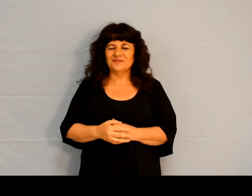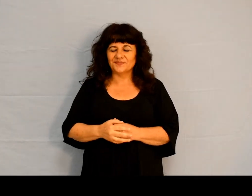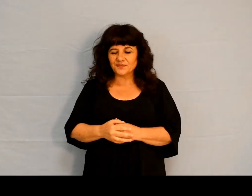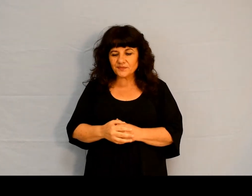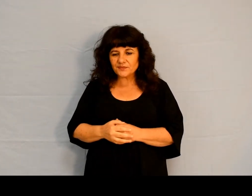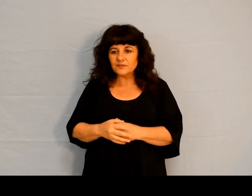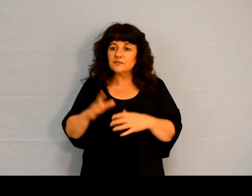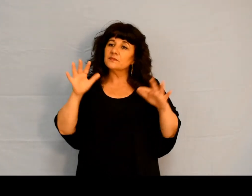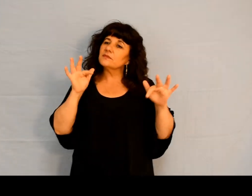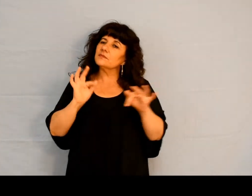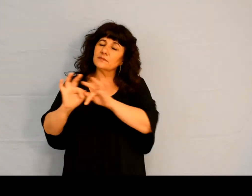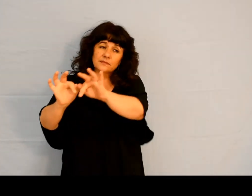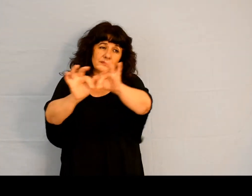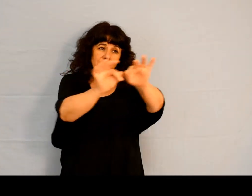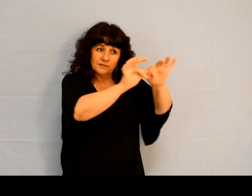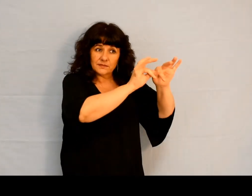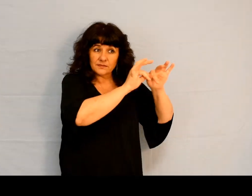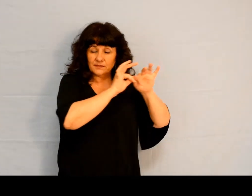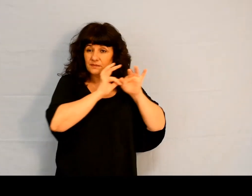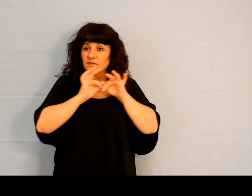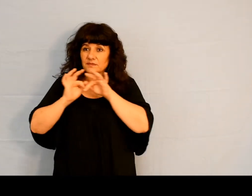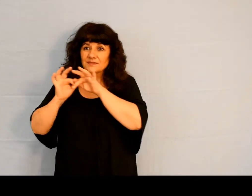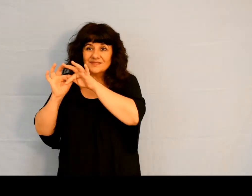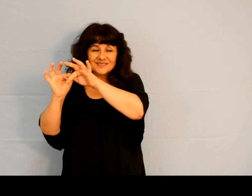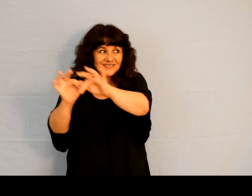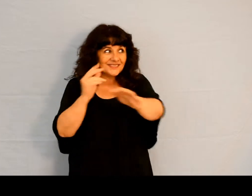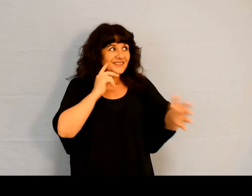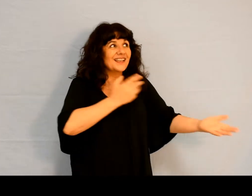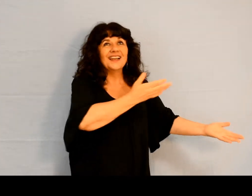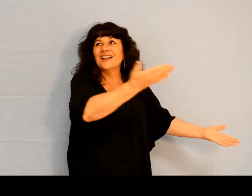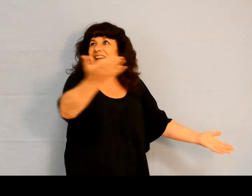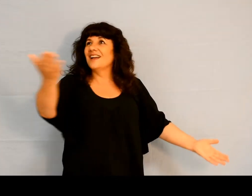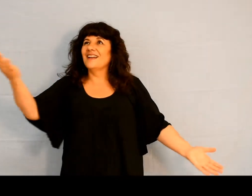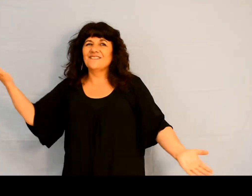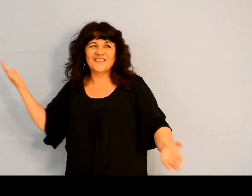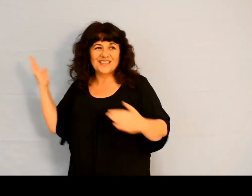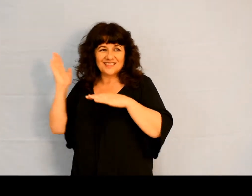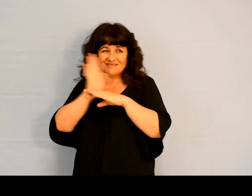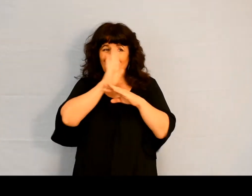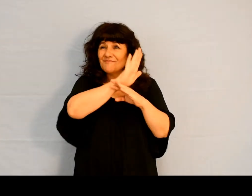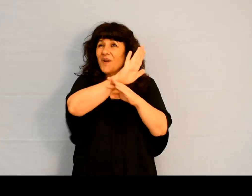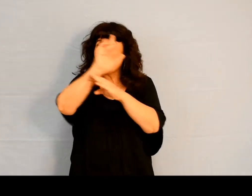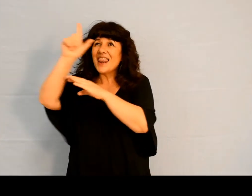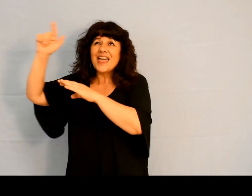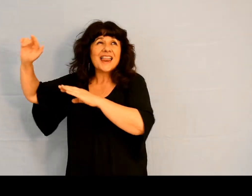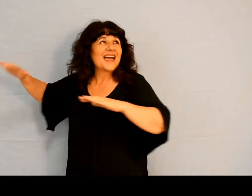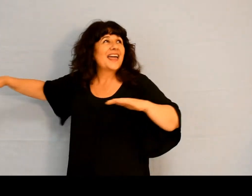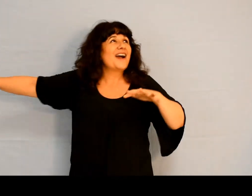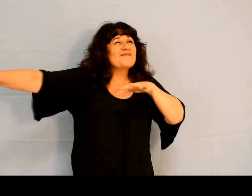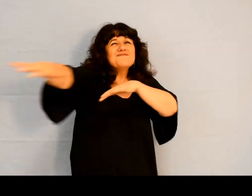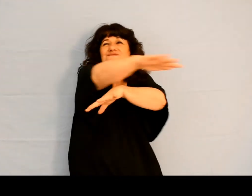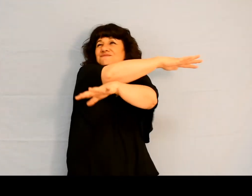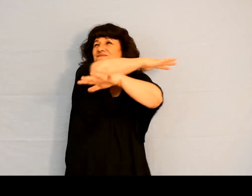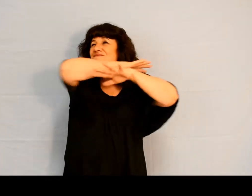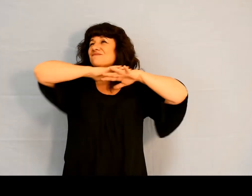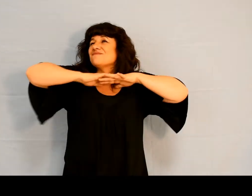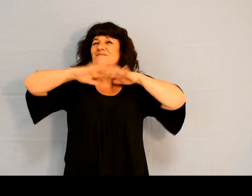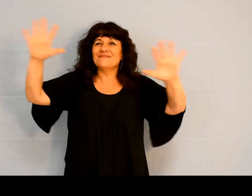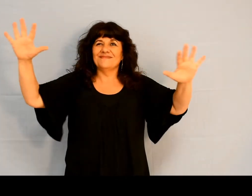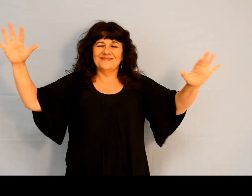Frères, nous qui sommes entourés d'une immense nuée de témoins et débarrassés de tout ce qui nous